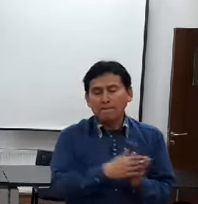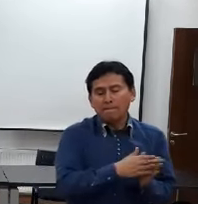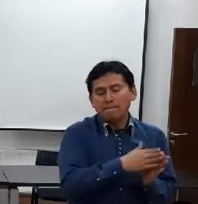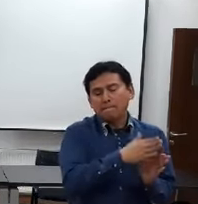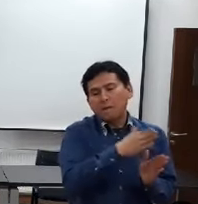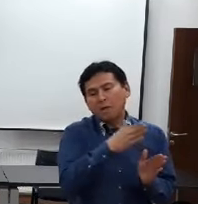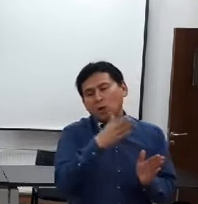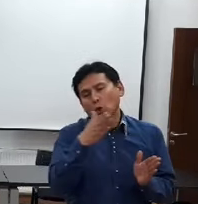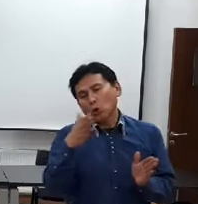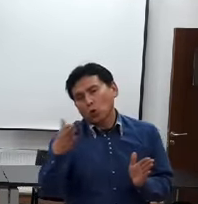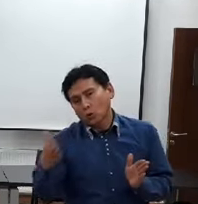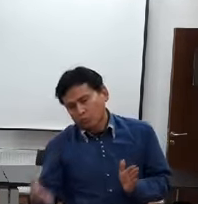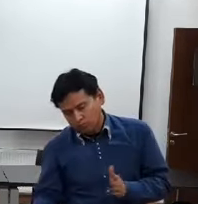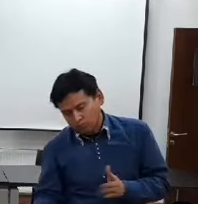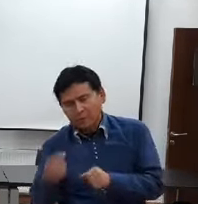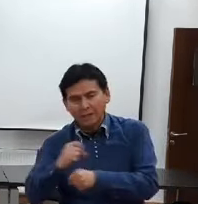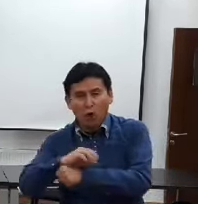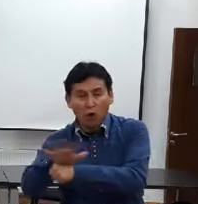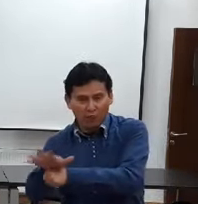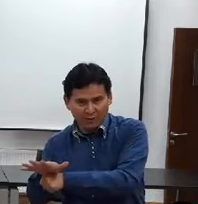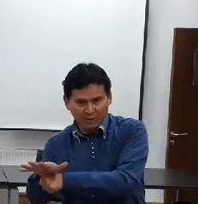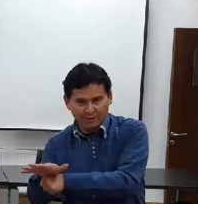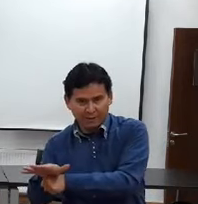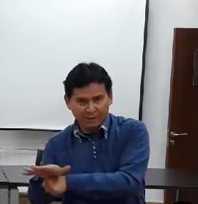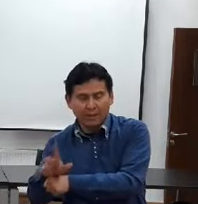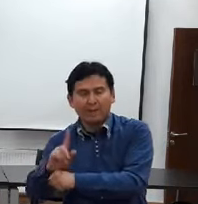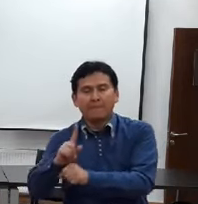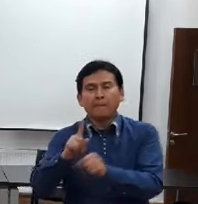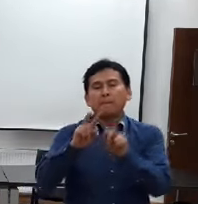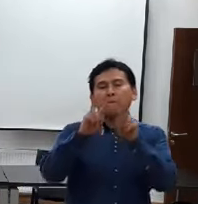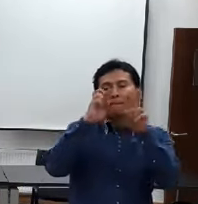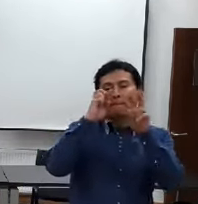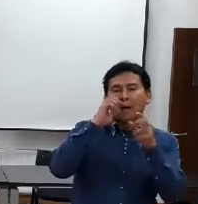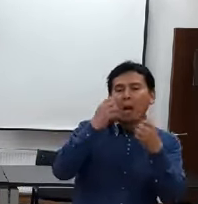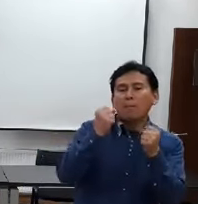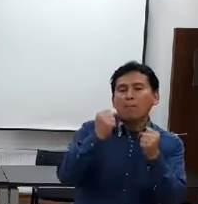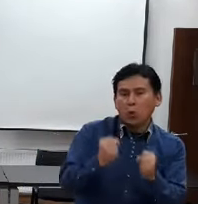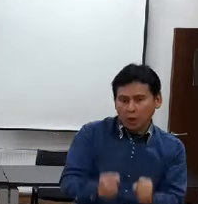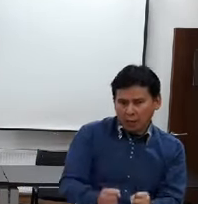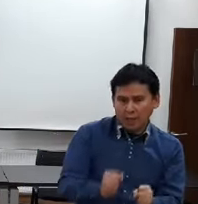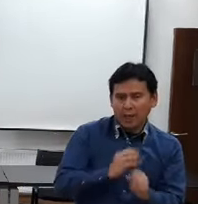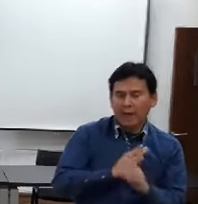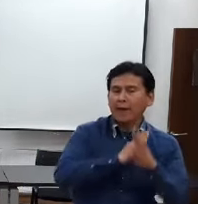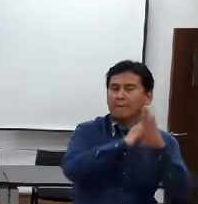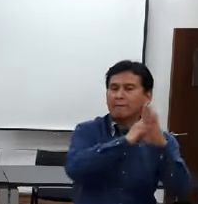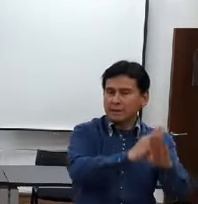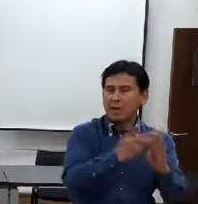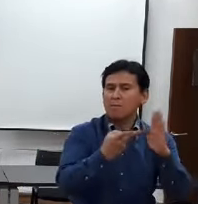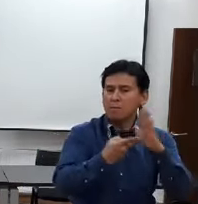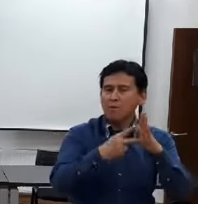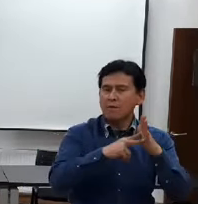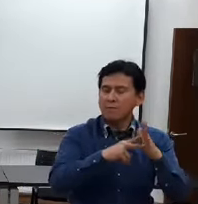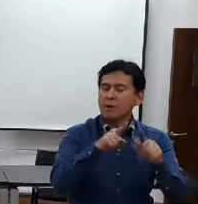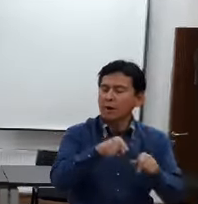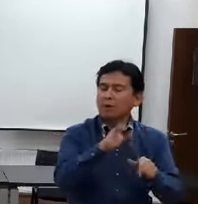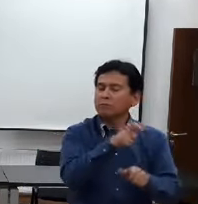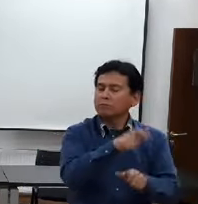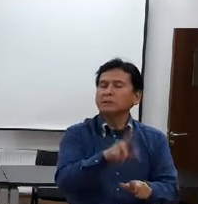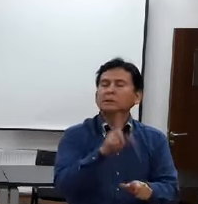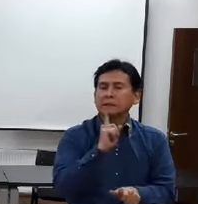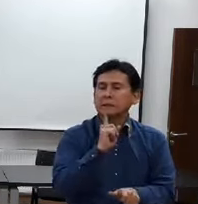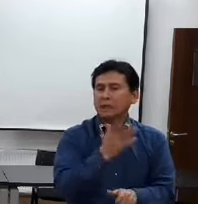incubación que desarrolla el COVID-19 a efecto de poder evitar cualquier problema o complicación que ella pueda